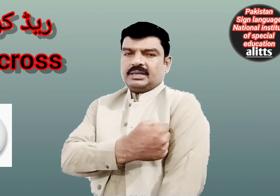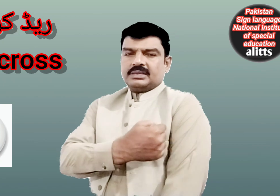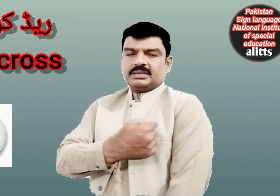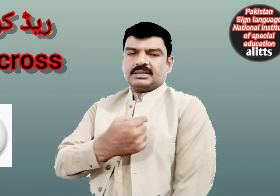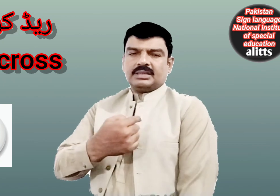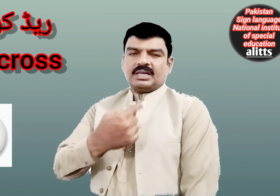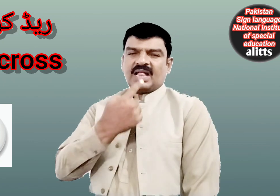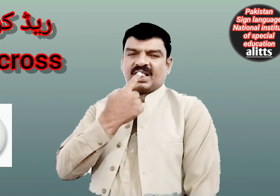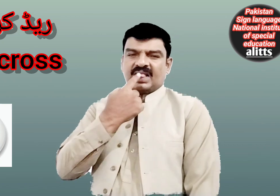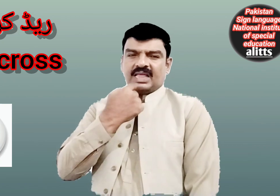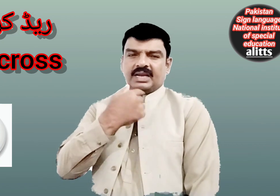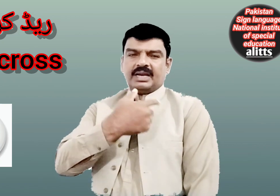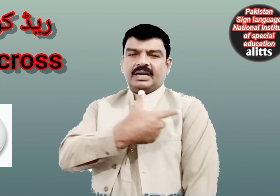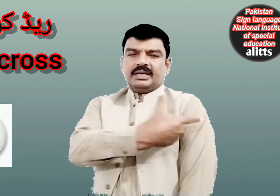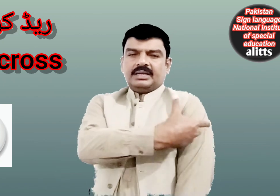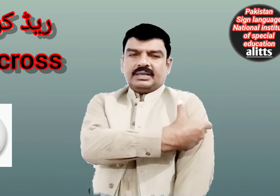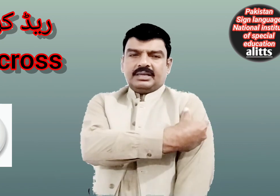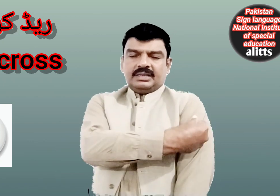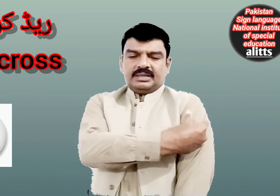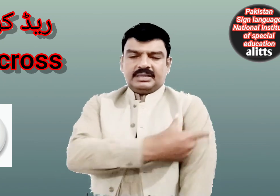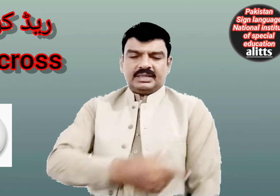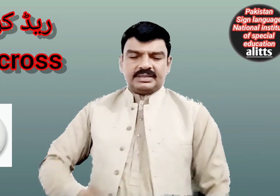क्रॉस रेड इंजेक्शन।